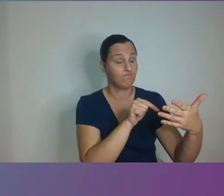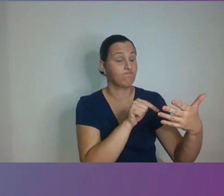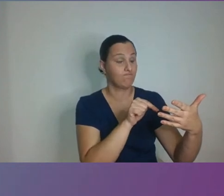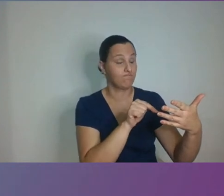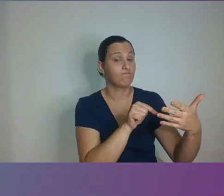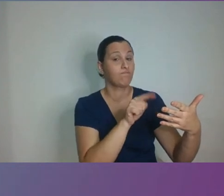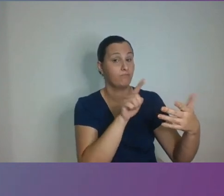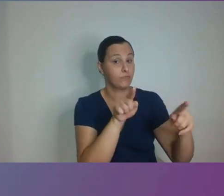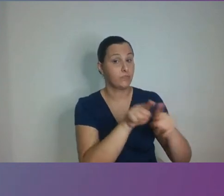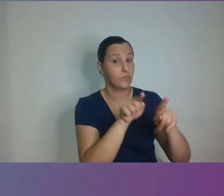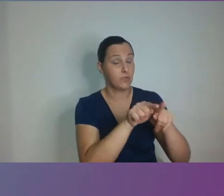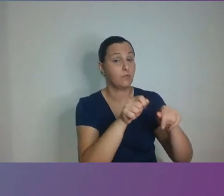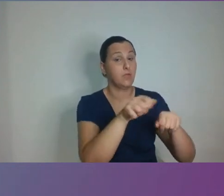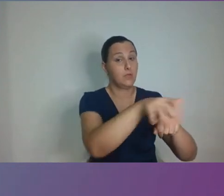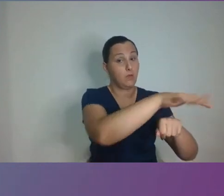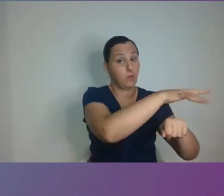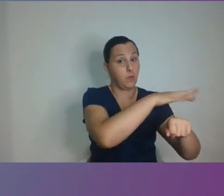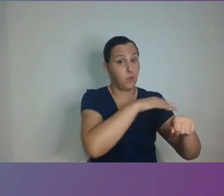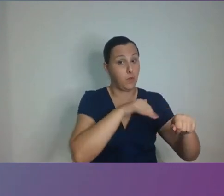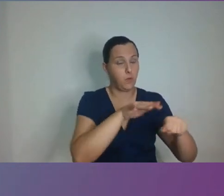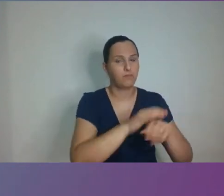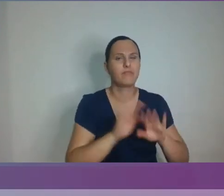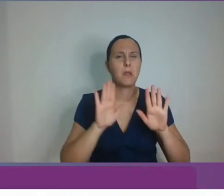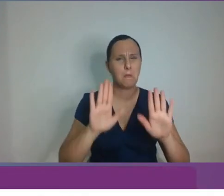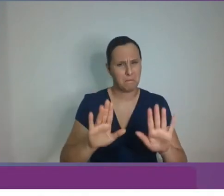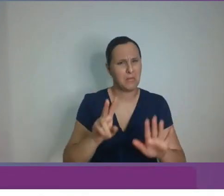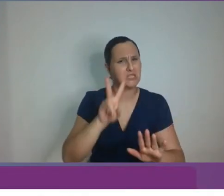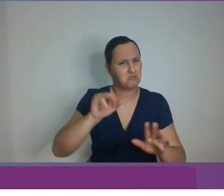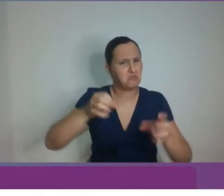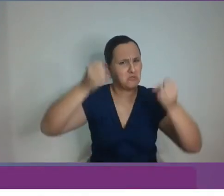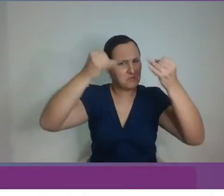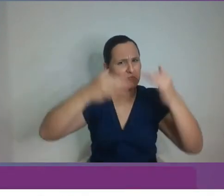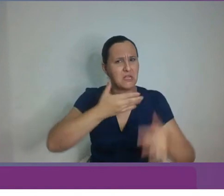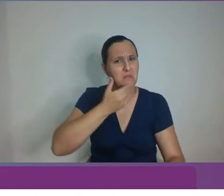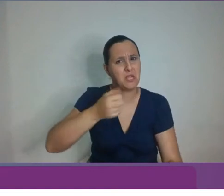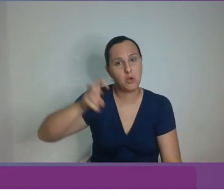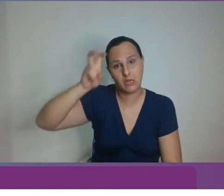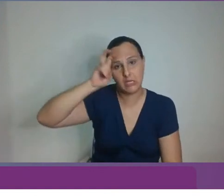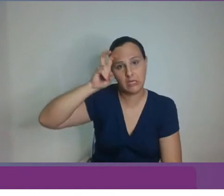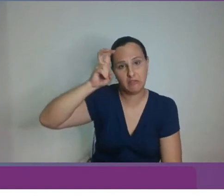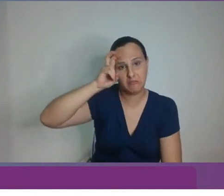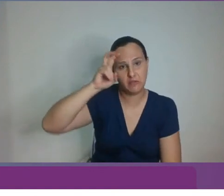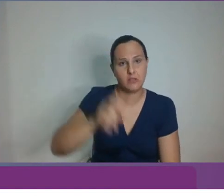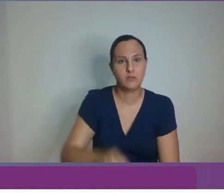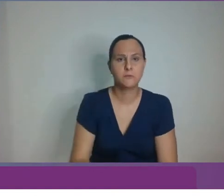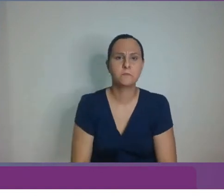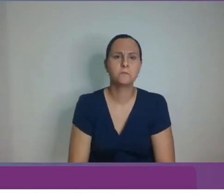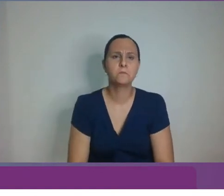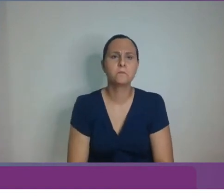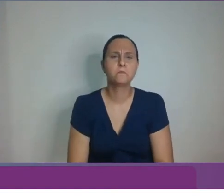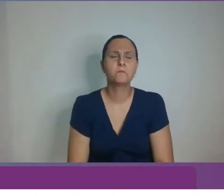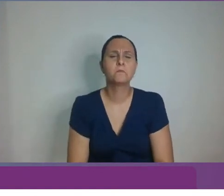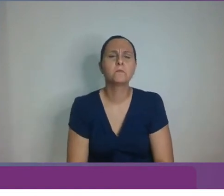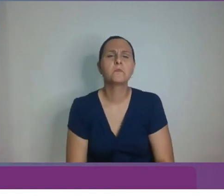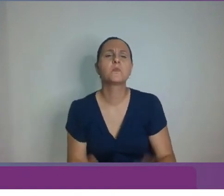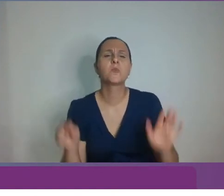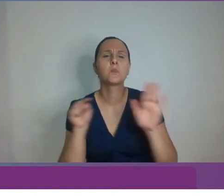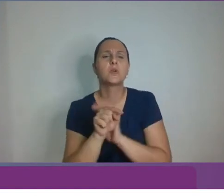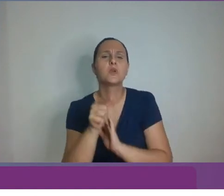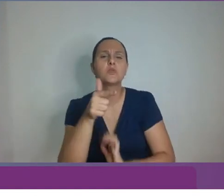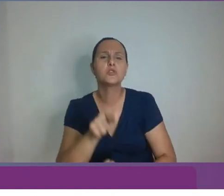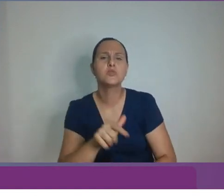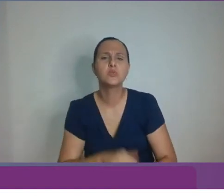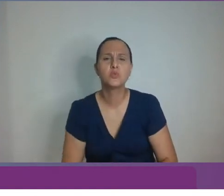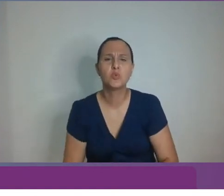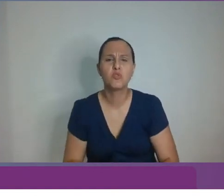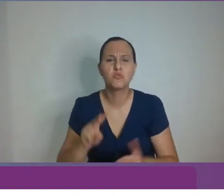para quinta-feira. Na aula de quinta eu falo sobre isso. Angélica, professor, eu tenho pavor para traduzir de Libras para português. Por